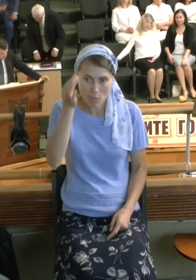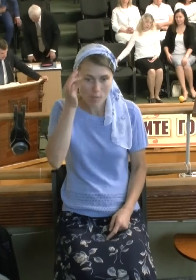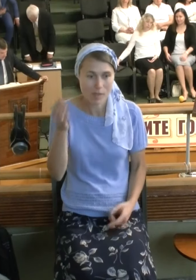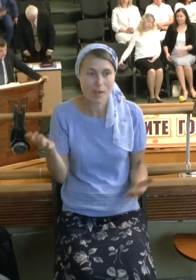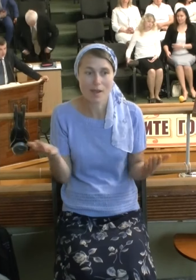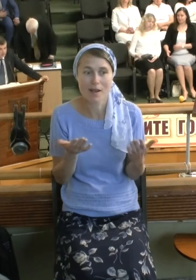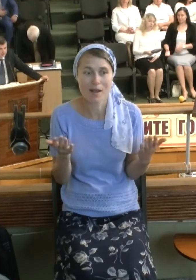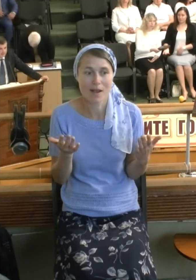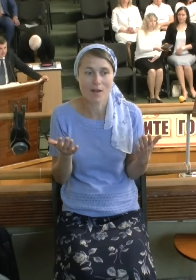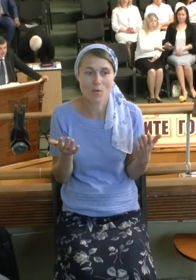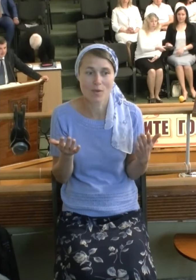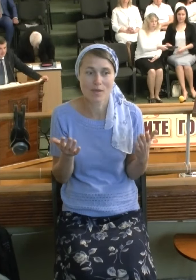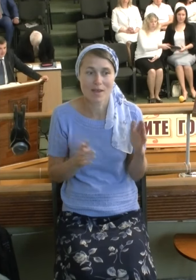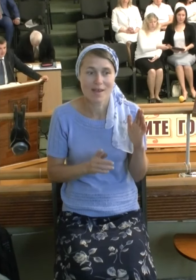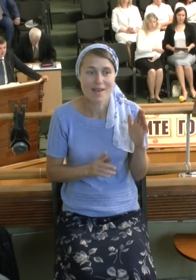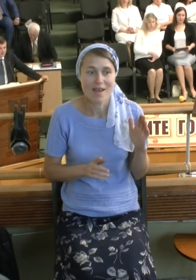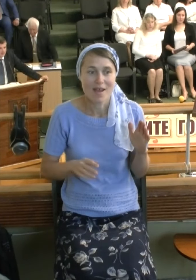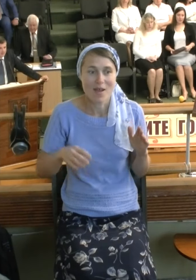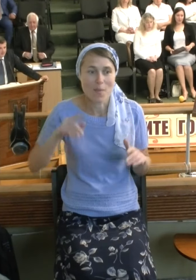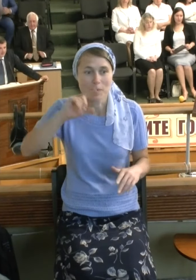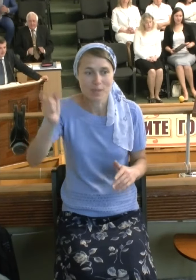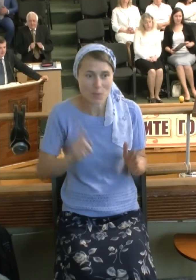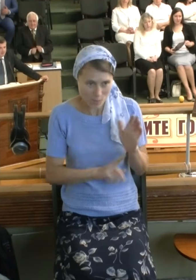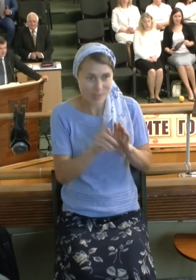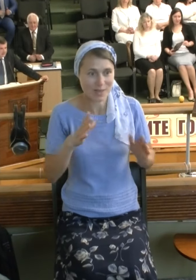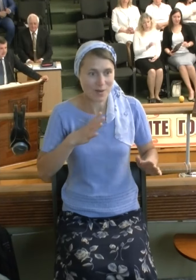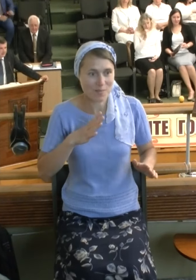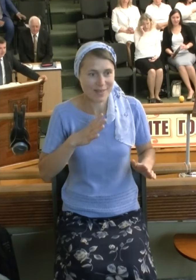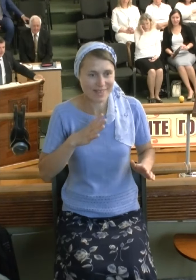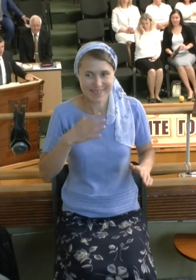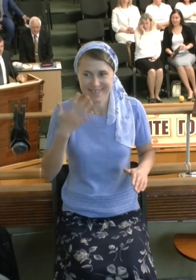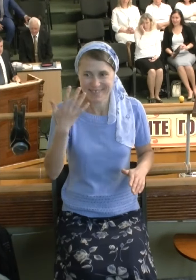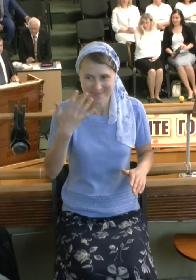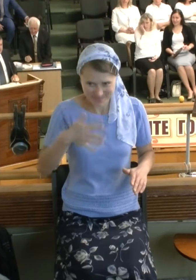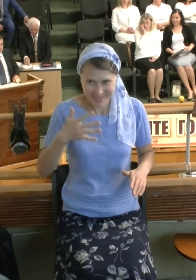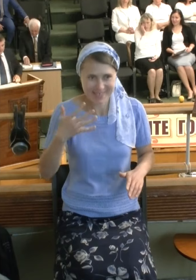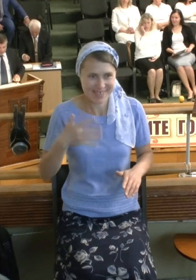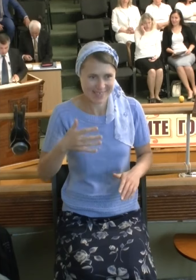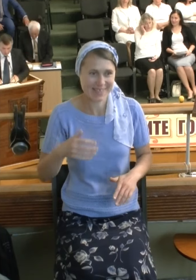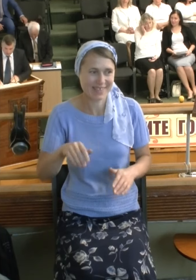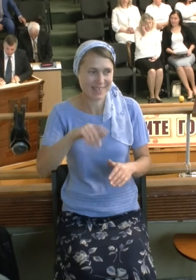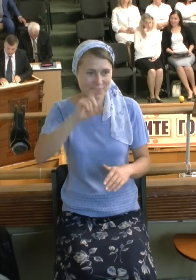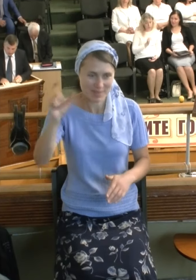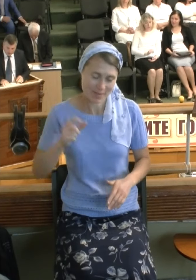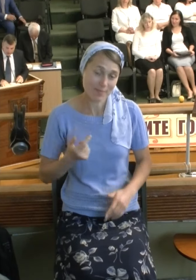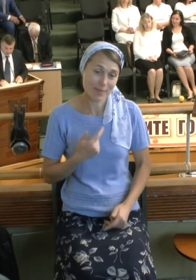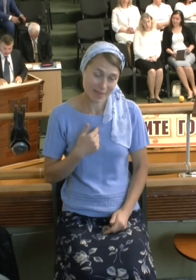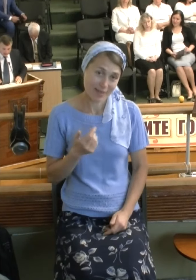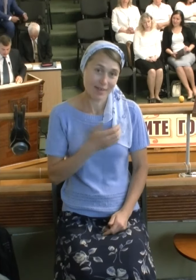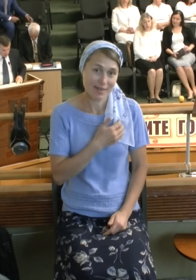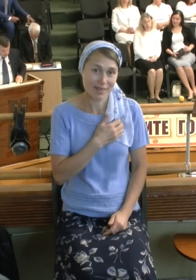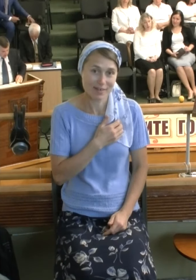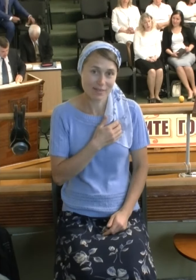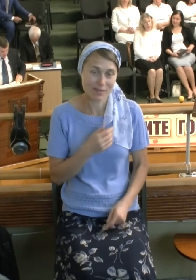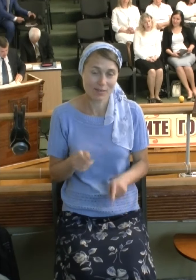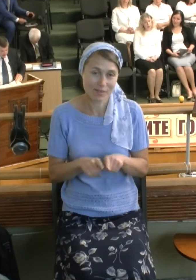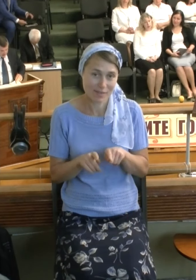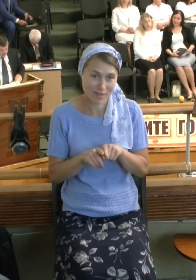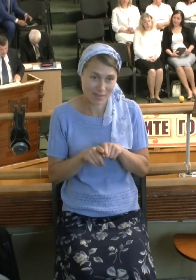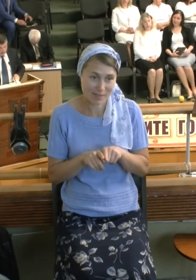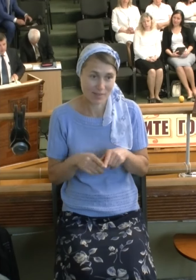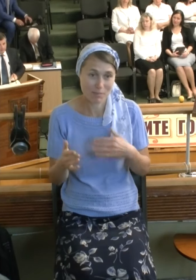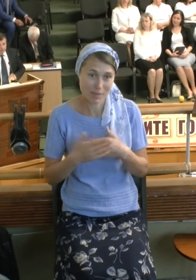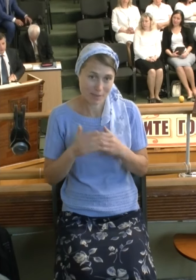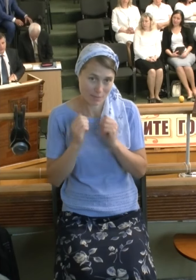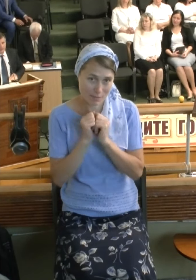мы читали в начале собрания, брат читал? 50-й псалом. Я хотел бы также, чтобы мы перед тем, как будем с вами